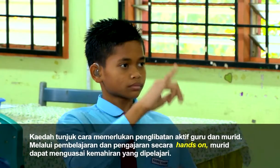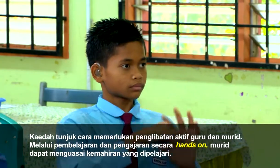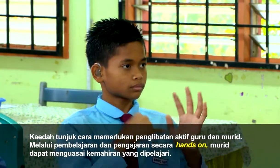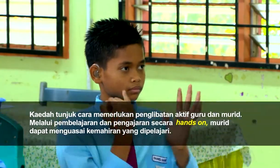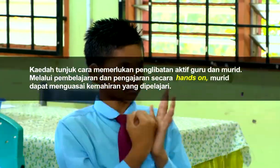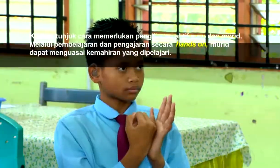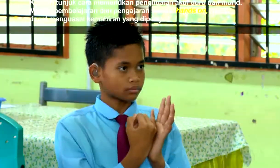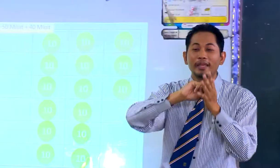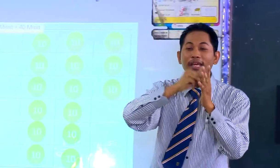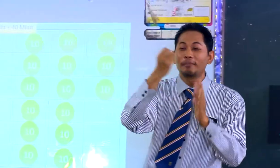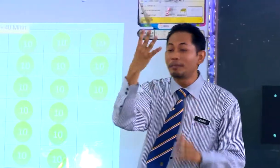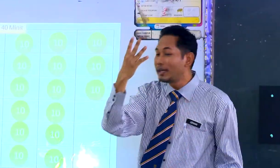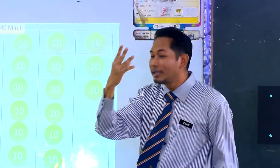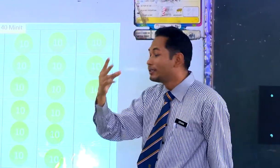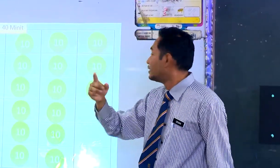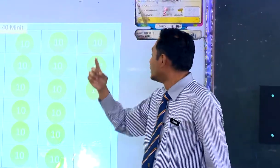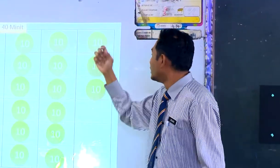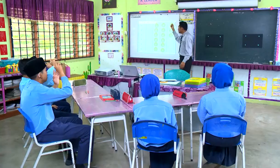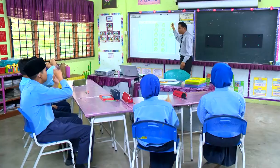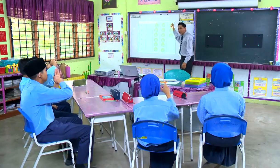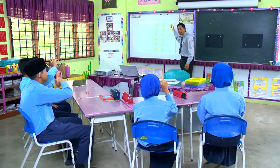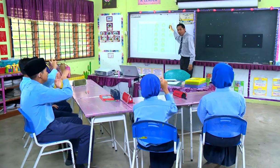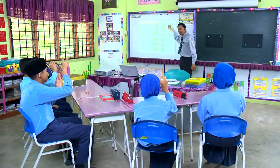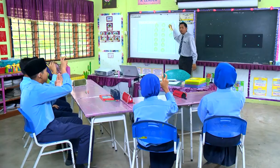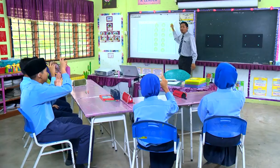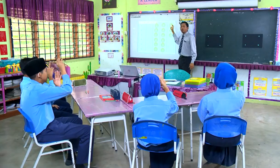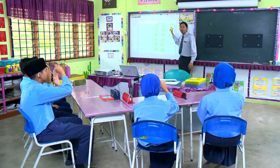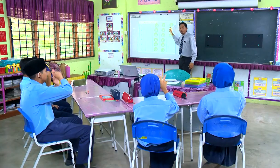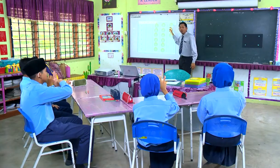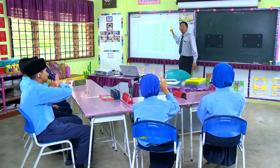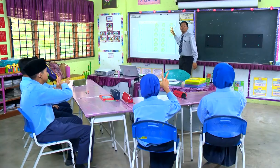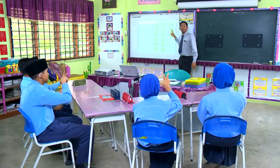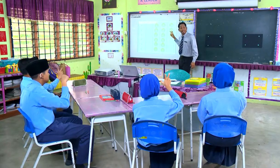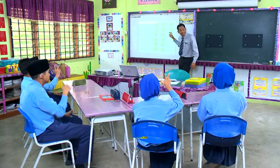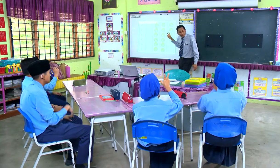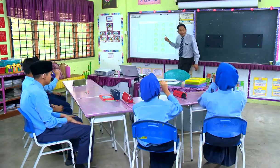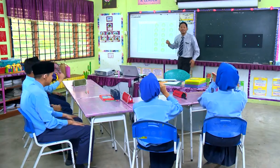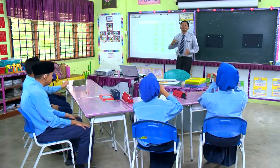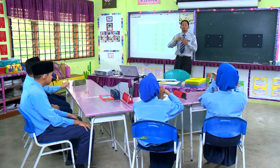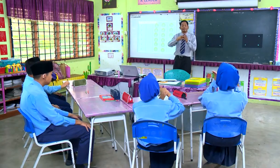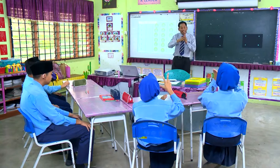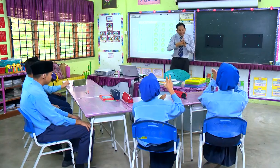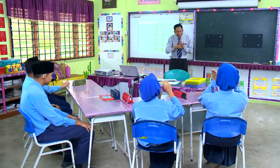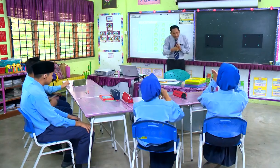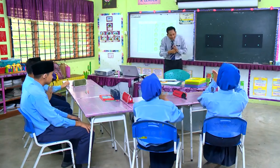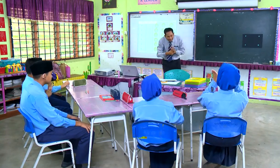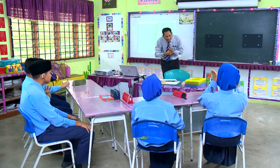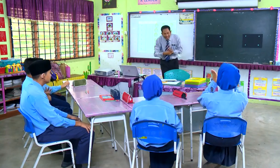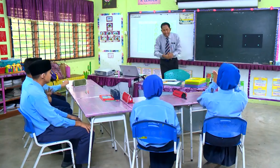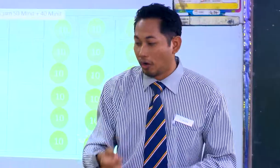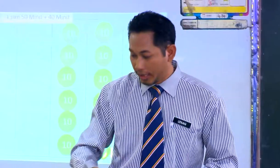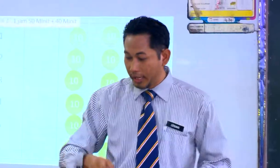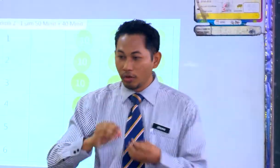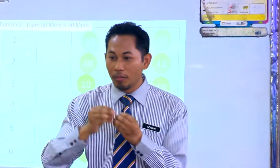jam. Minit berapa? 30 minit. 10, 20, 30 minit. Okey, nombor